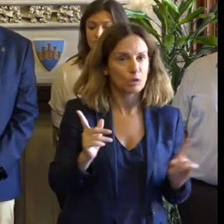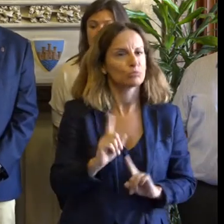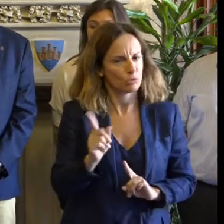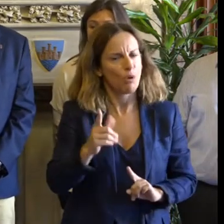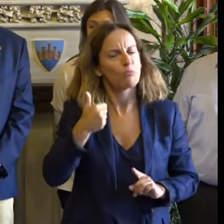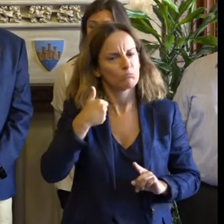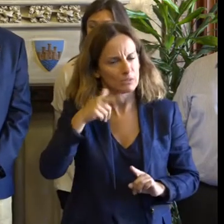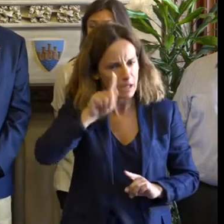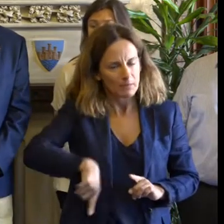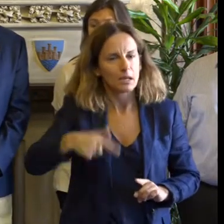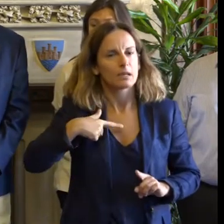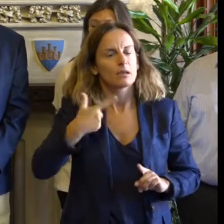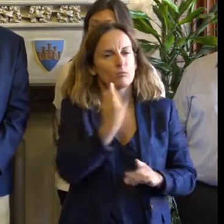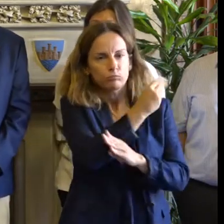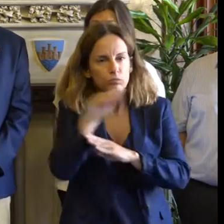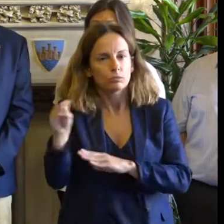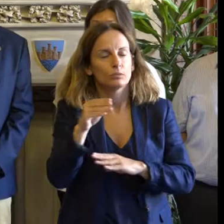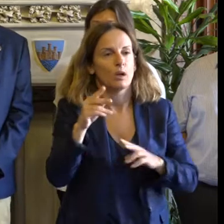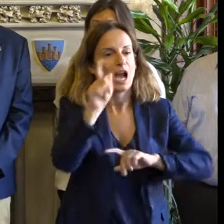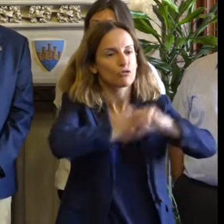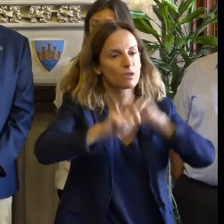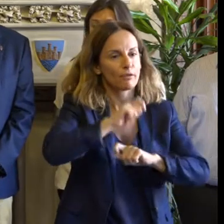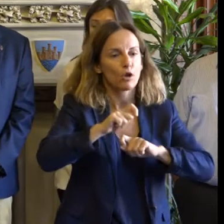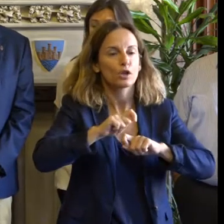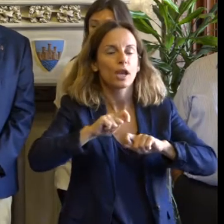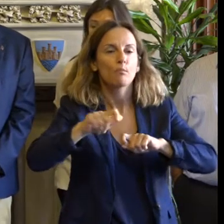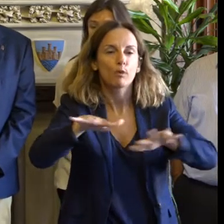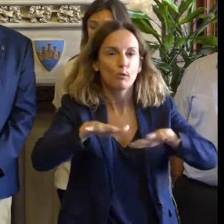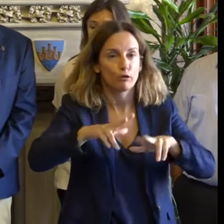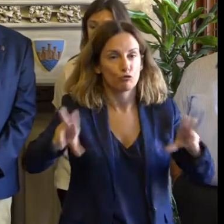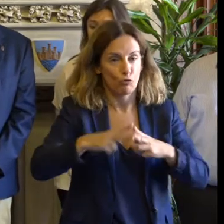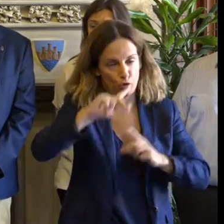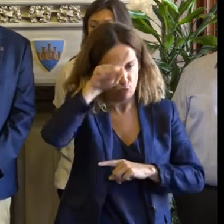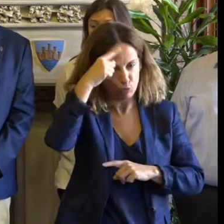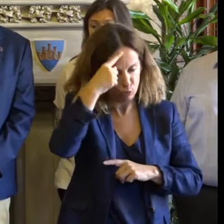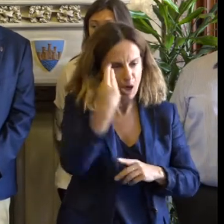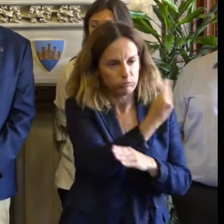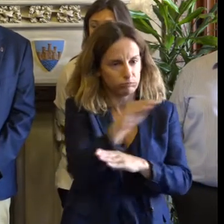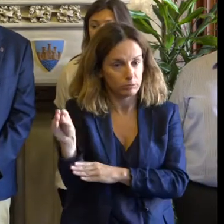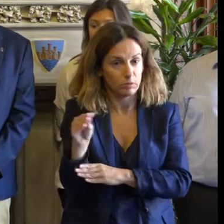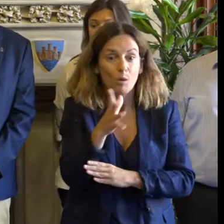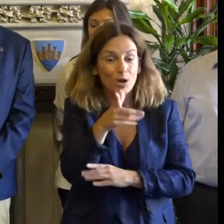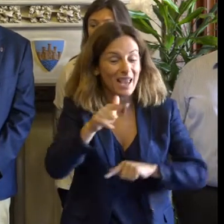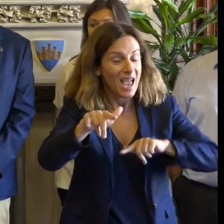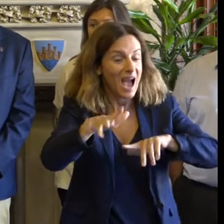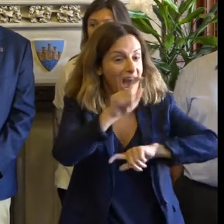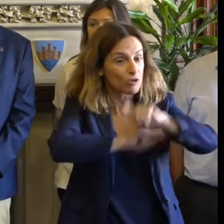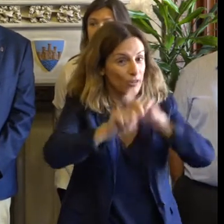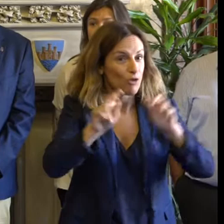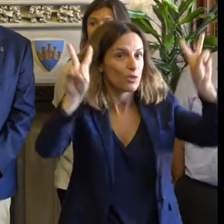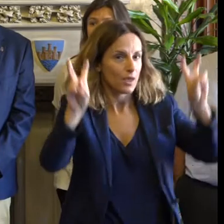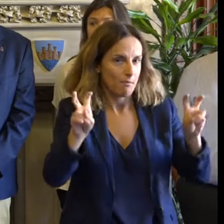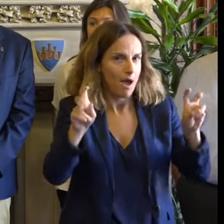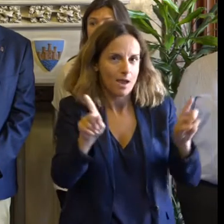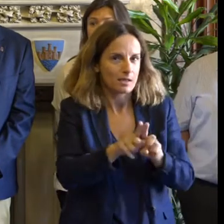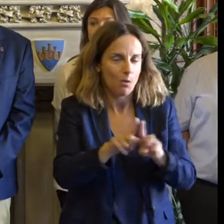tingui res a dir en activitats de promoció sociocultural. L'associacionisme, com a forma de representació democràtica i expressió del parer ciutadà,